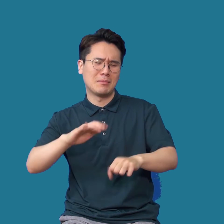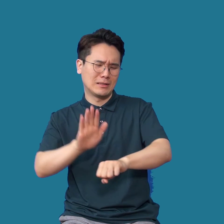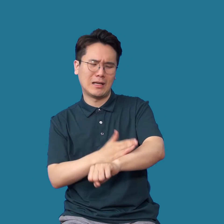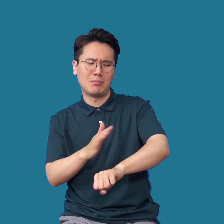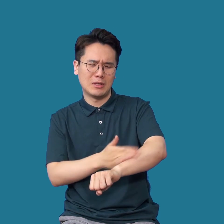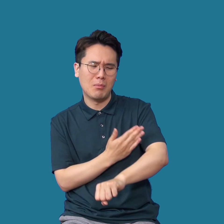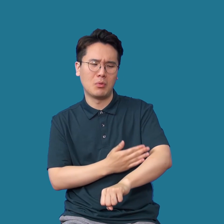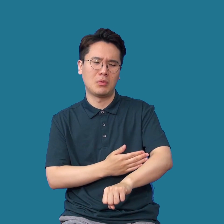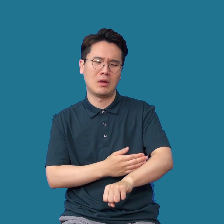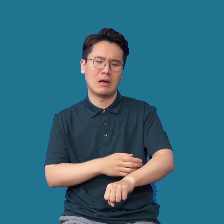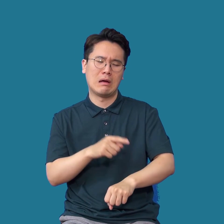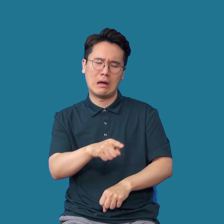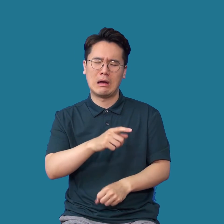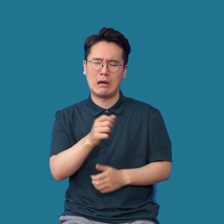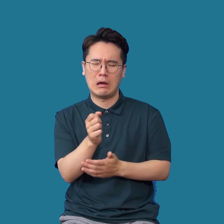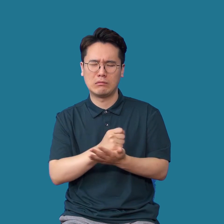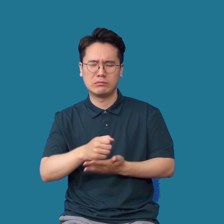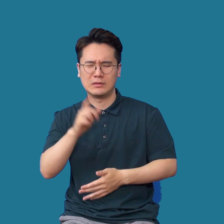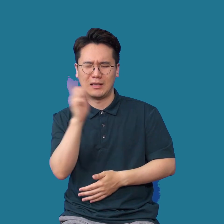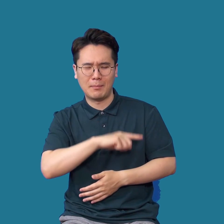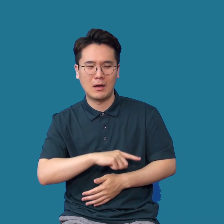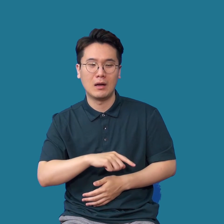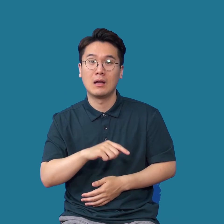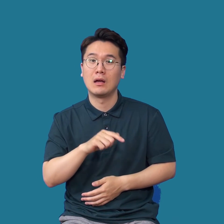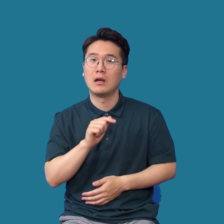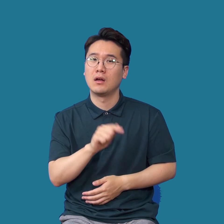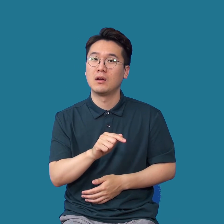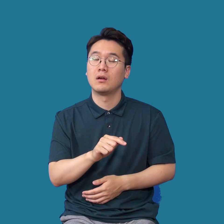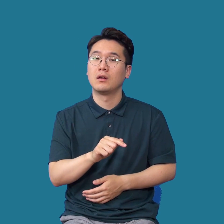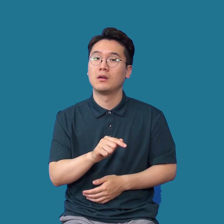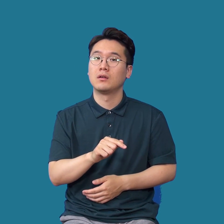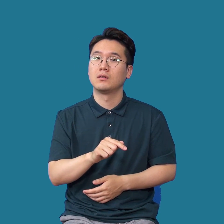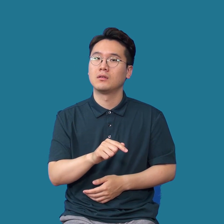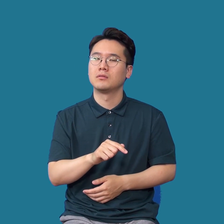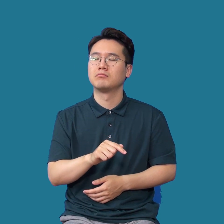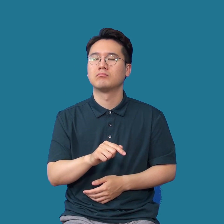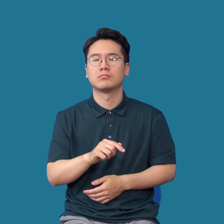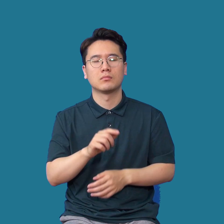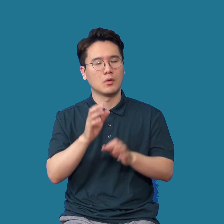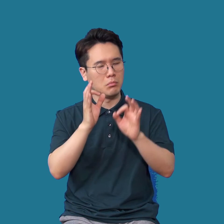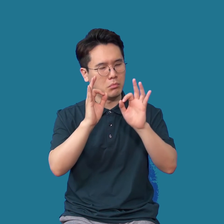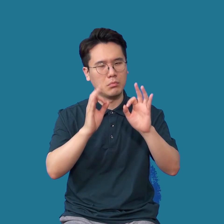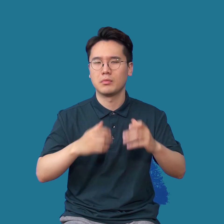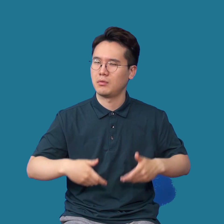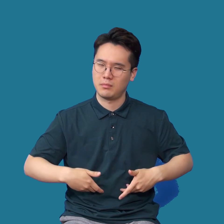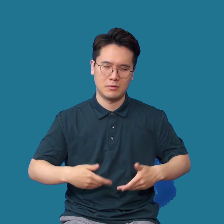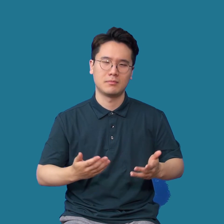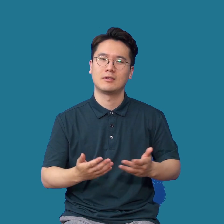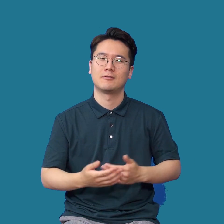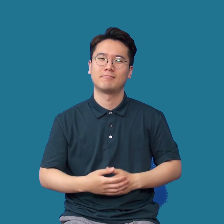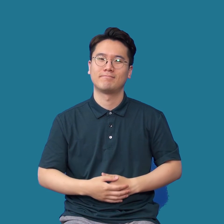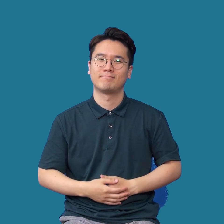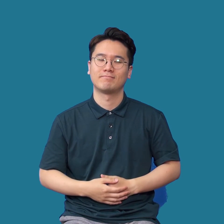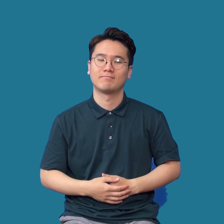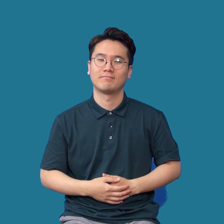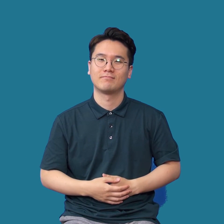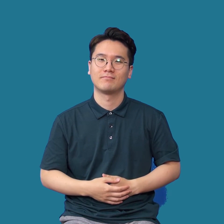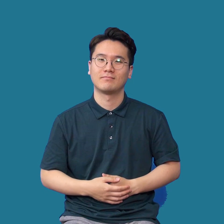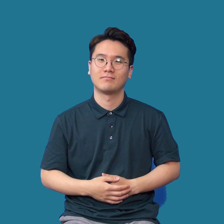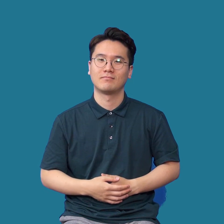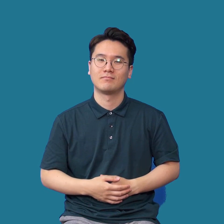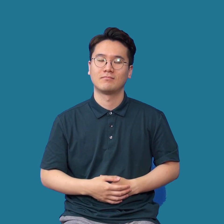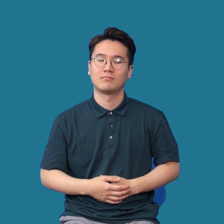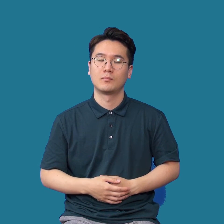사고다, 운이 나빠서 그렇게 된 것이다, 순전히 그렇게만 보면 안 됩니다. 어떤